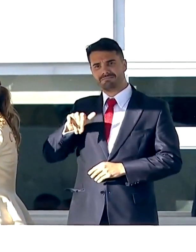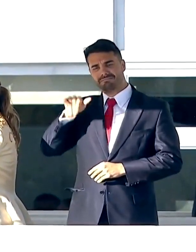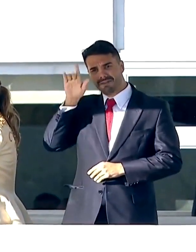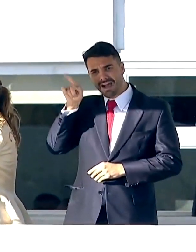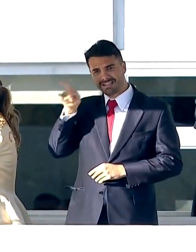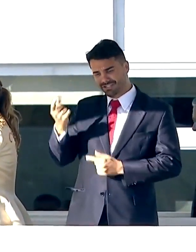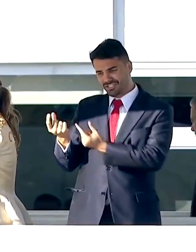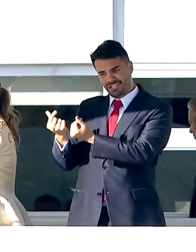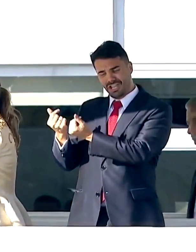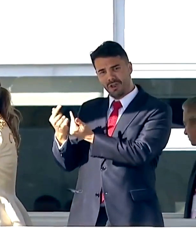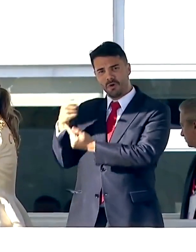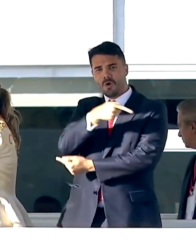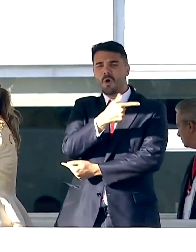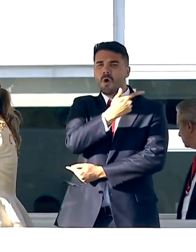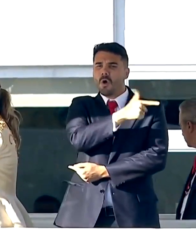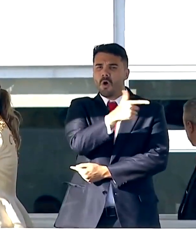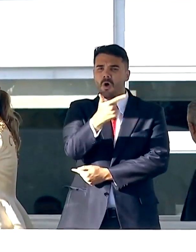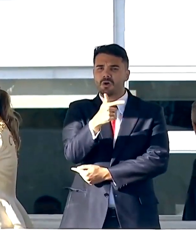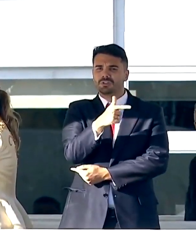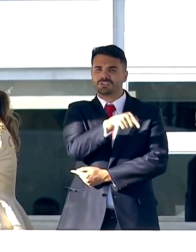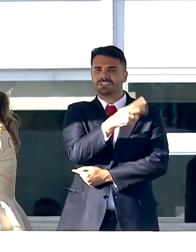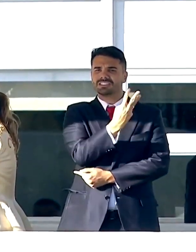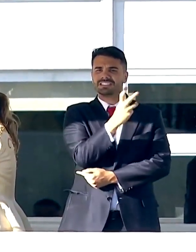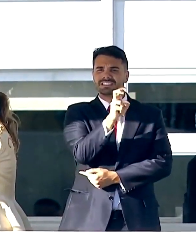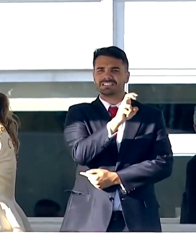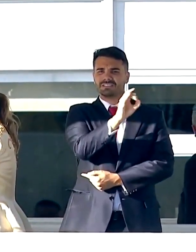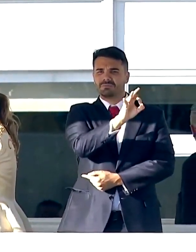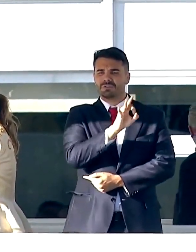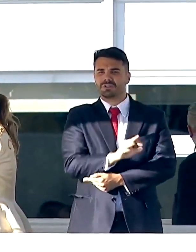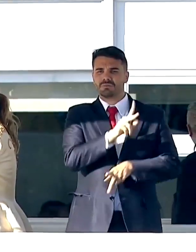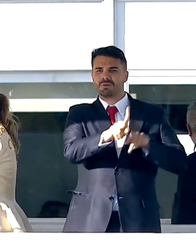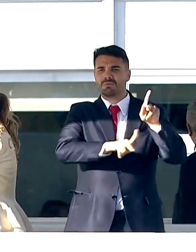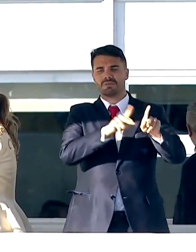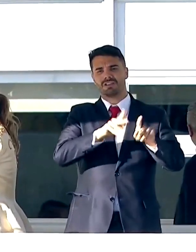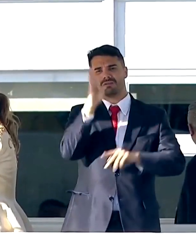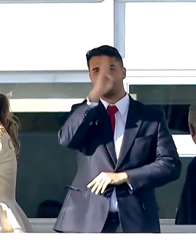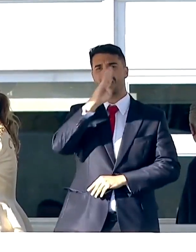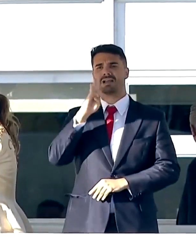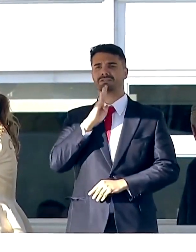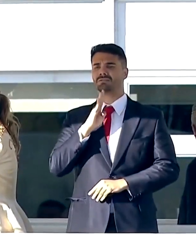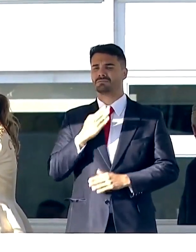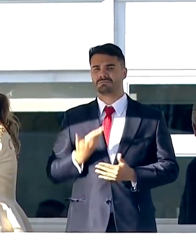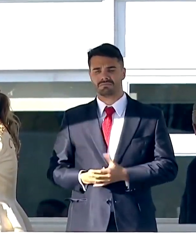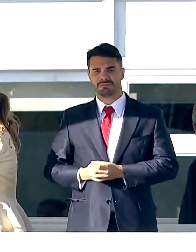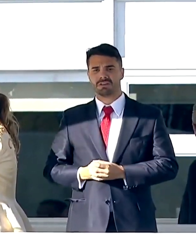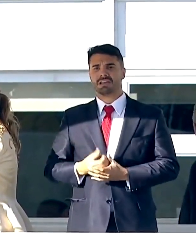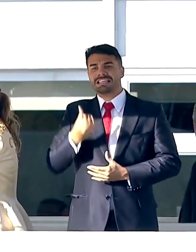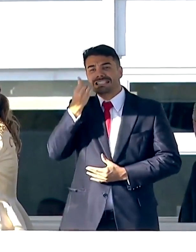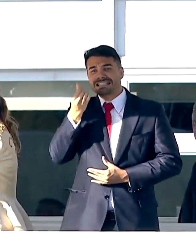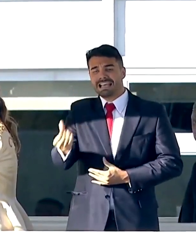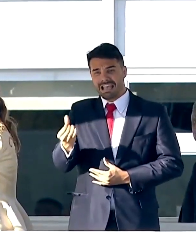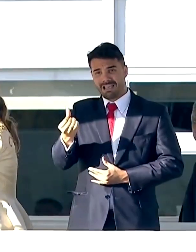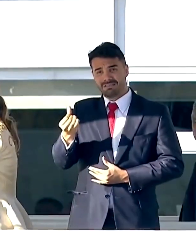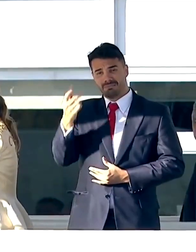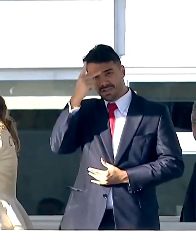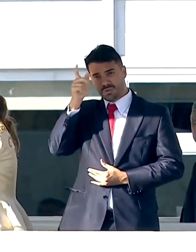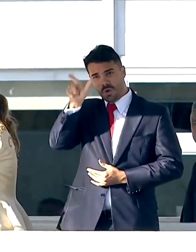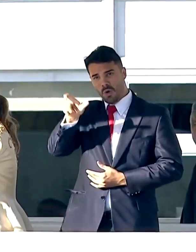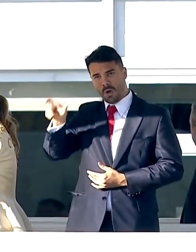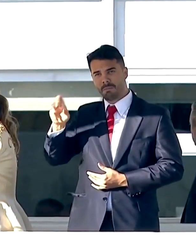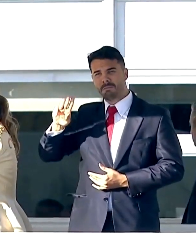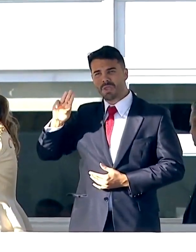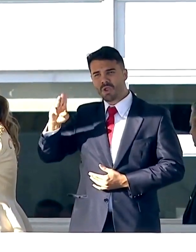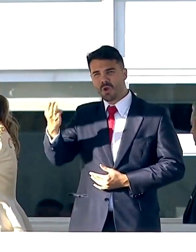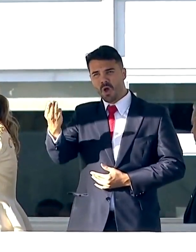renda que os demais 95% de pessoas. Que 6 bilionários brasileiros têm uma